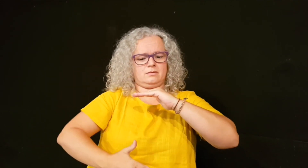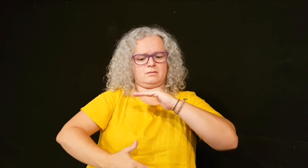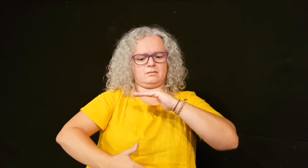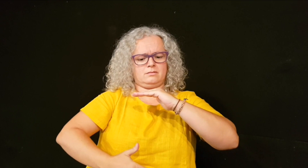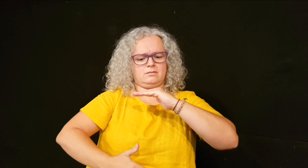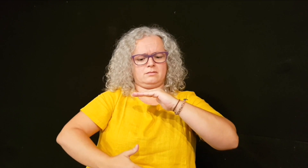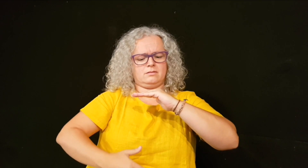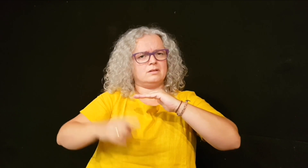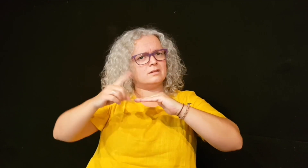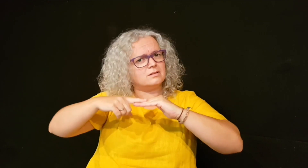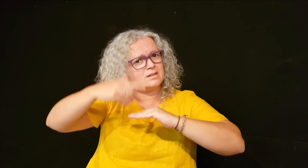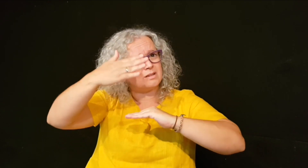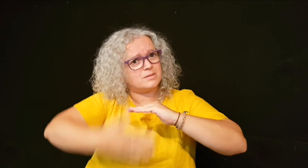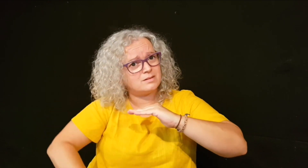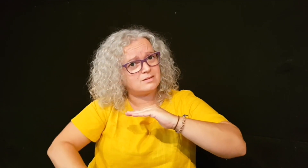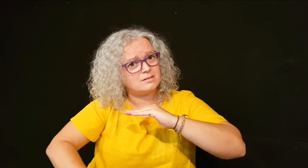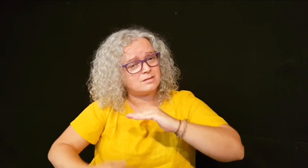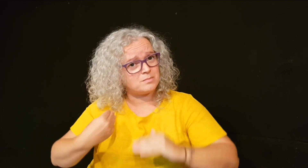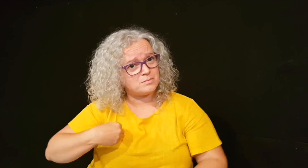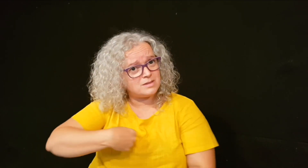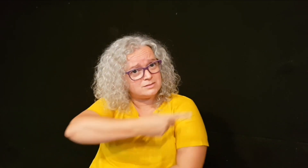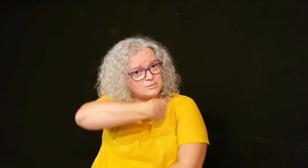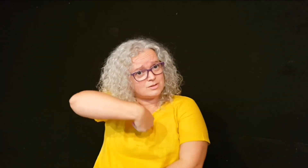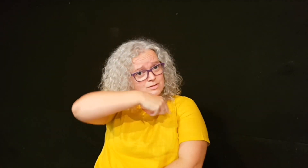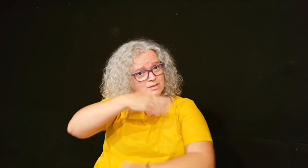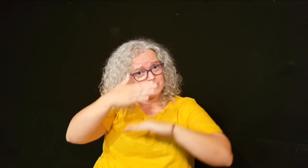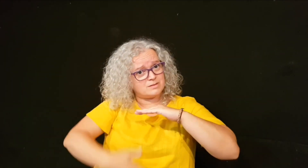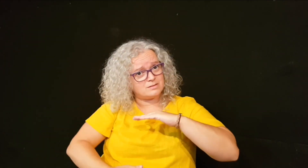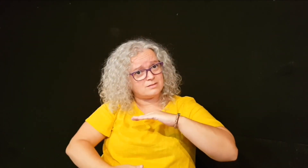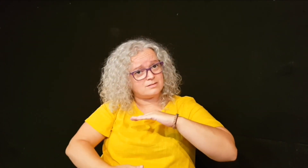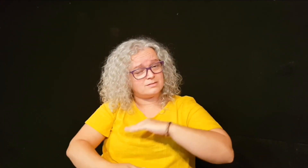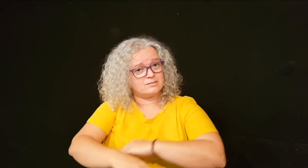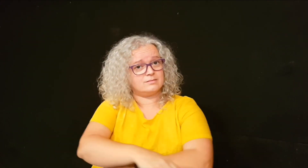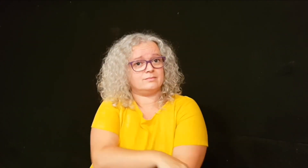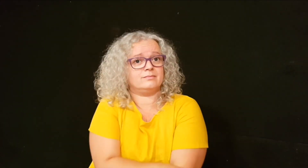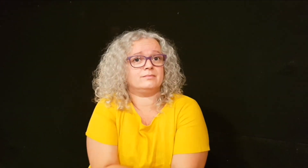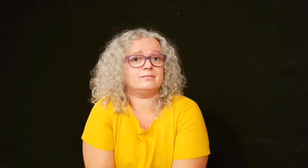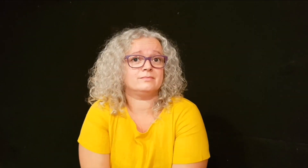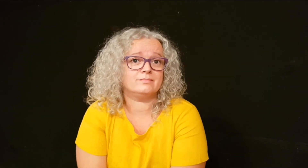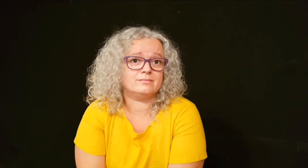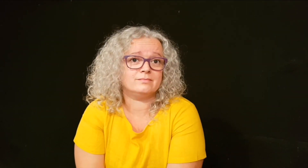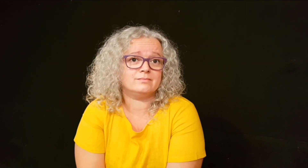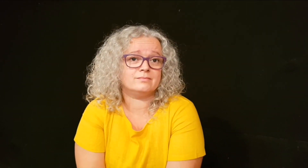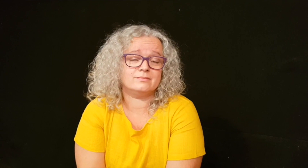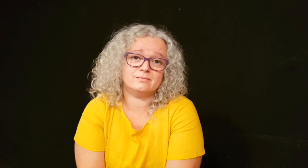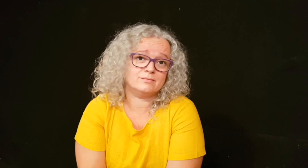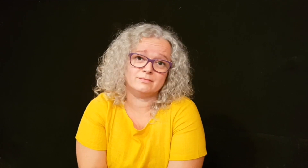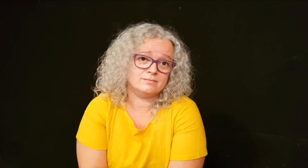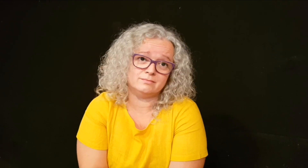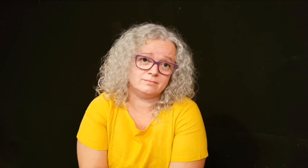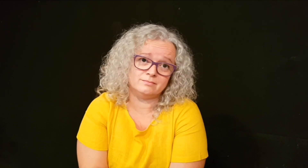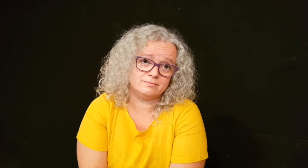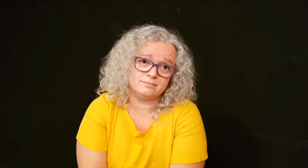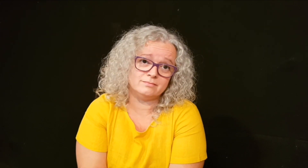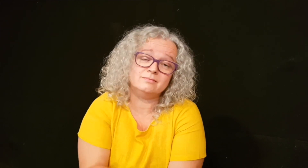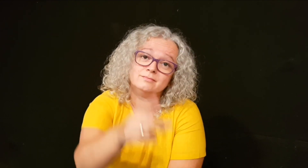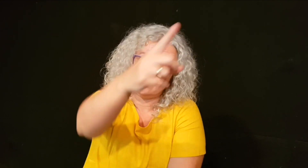La sociedad pone esos límites a las personas sordas. ¿Y esos límites los ponemos nosotros? ¿Nosotros mismos nos limitamos? Pues